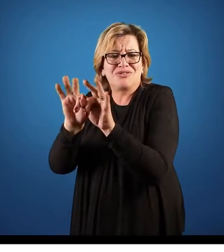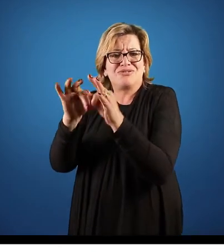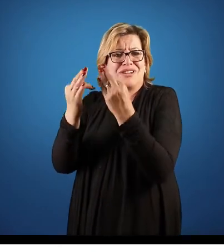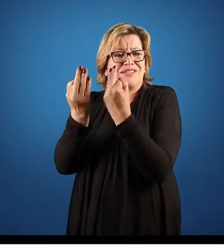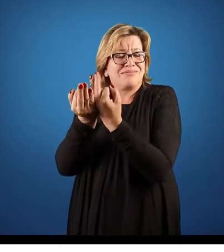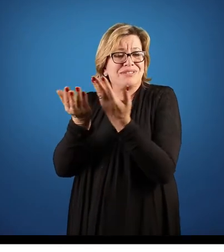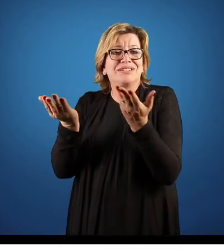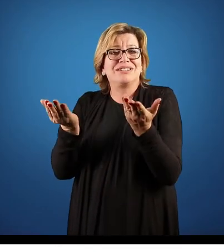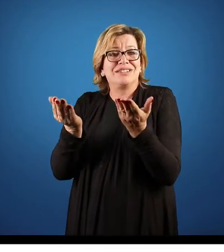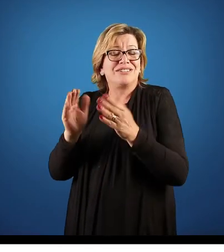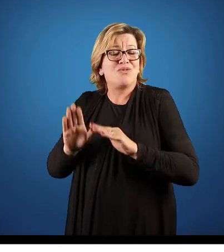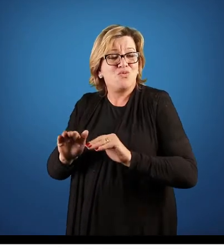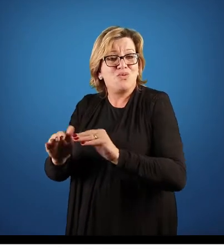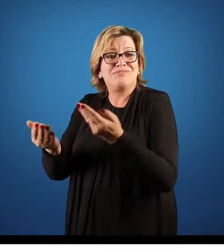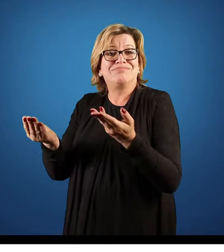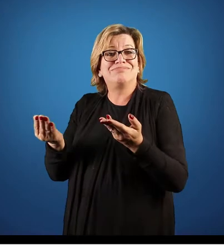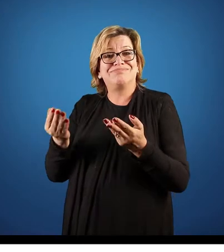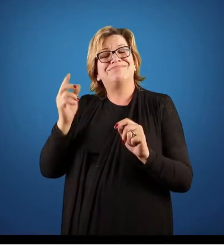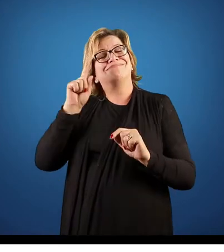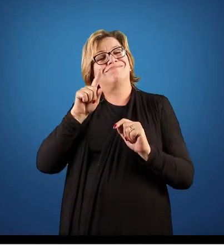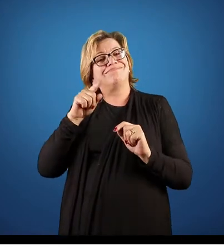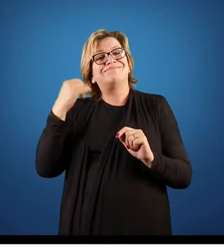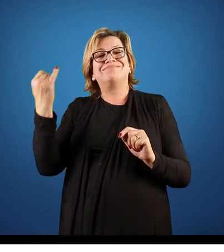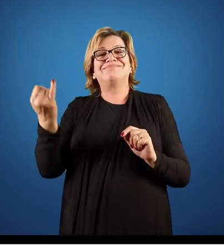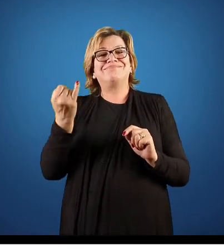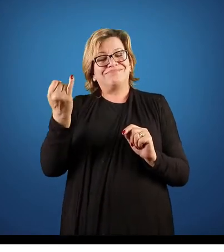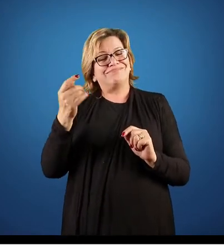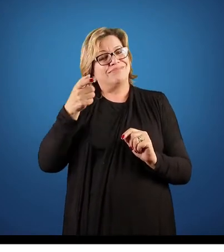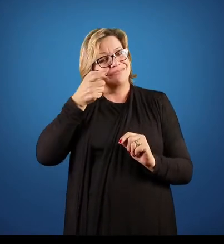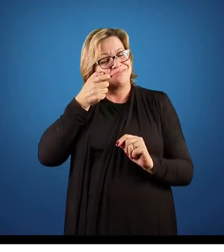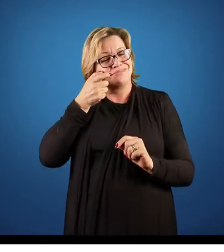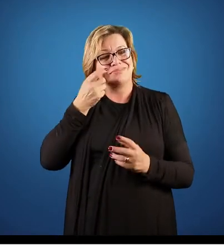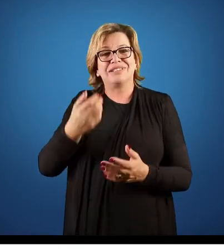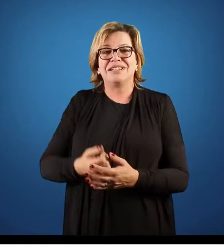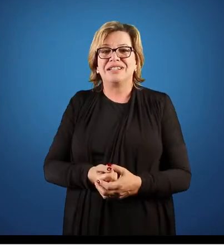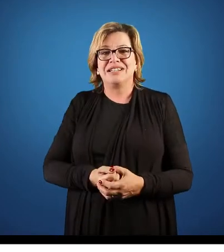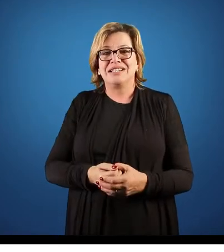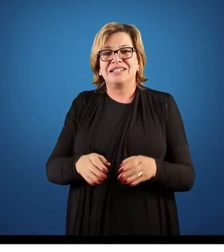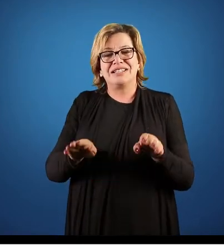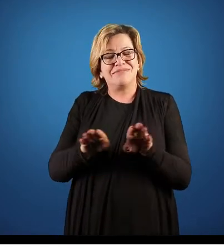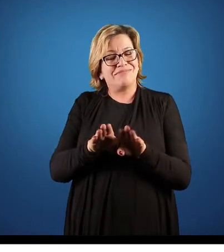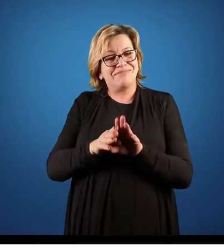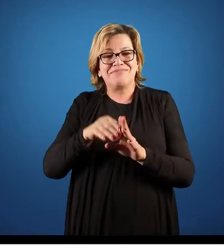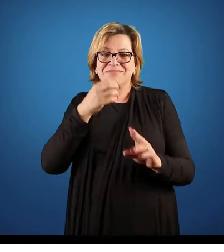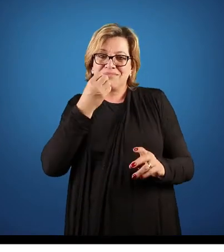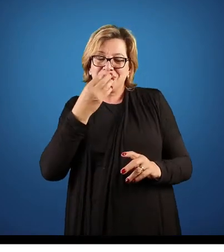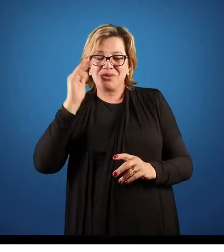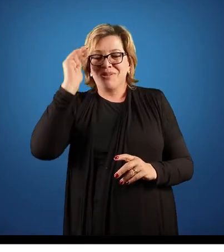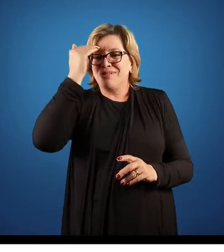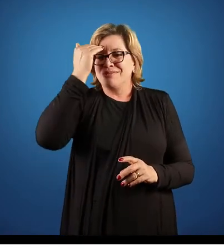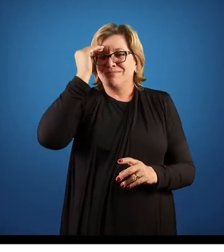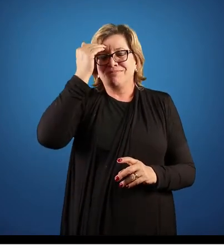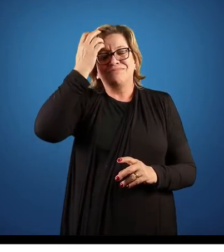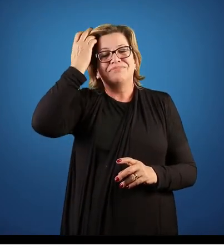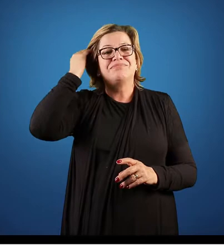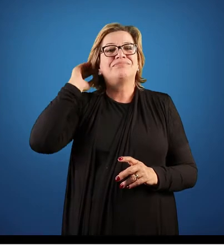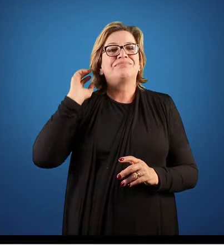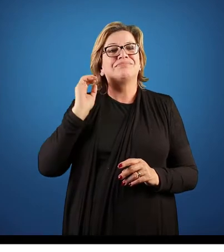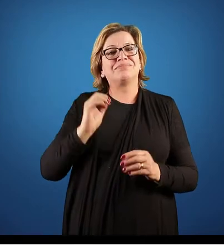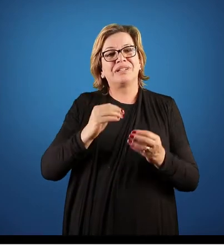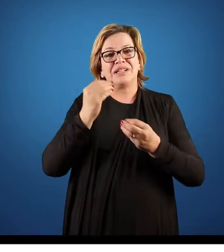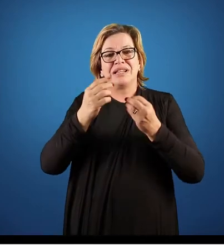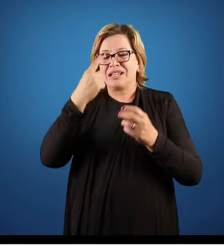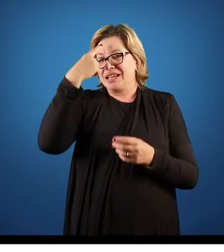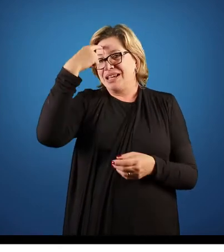escola das crianças são uma coisa que bastante interessante né é muito interessante a gente entender é que a têm a